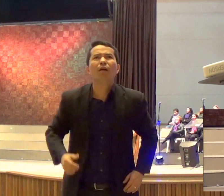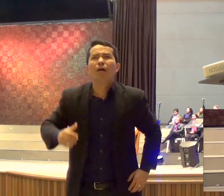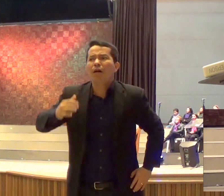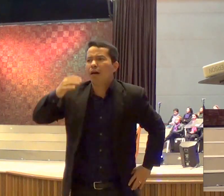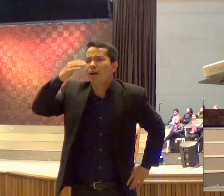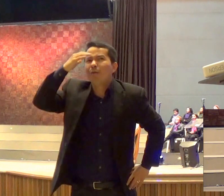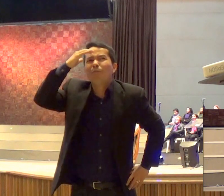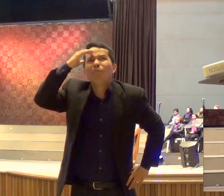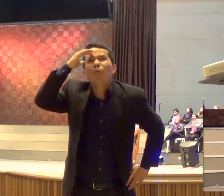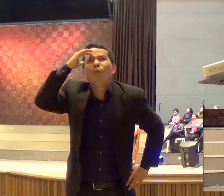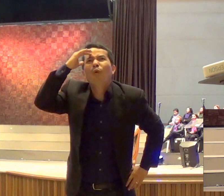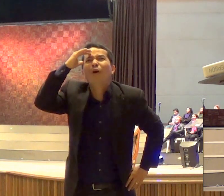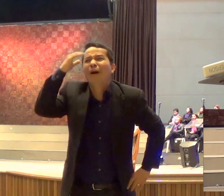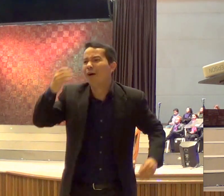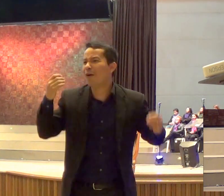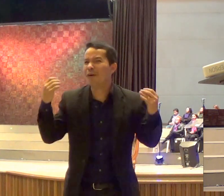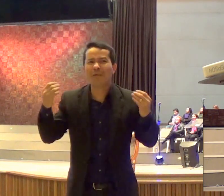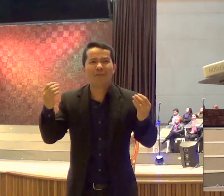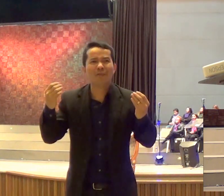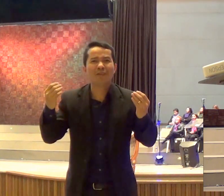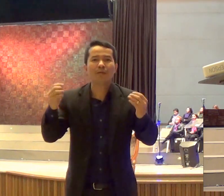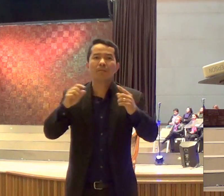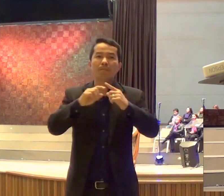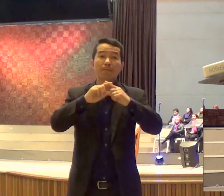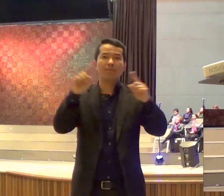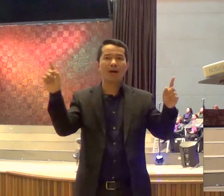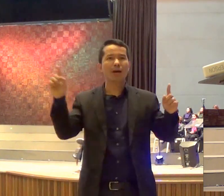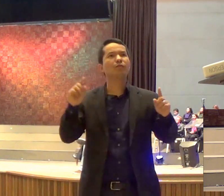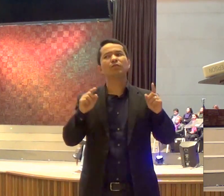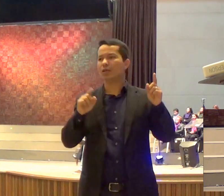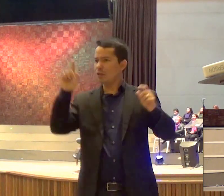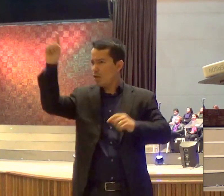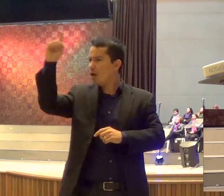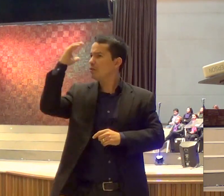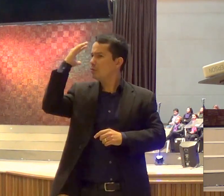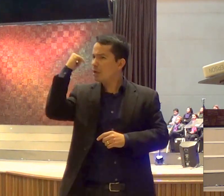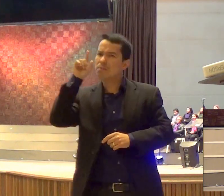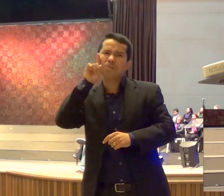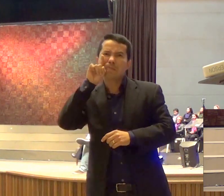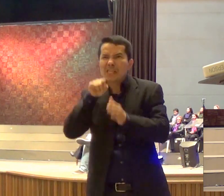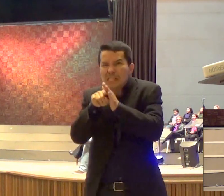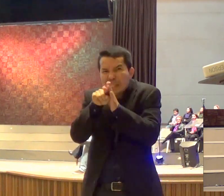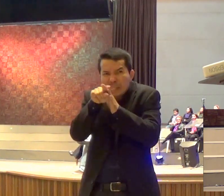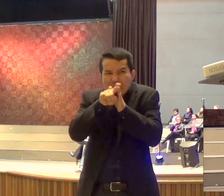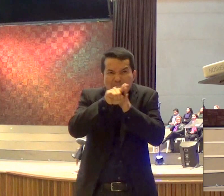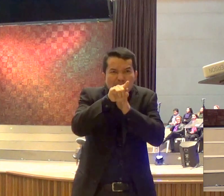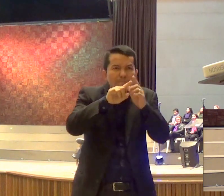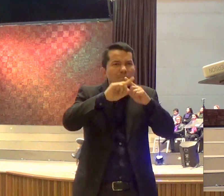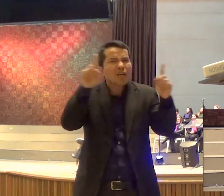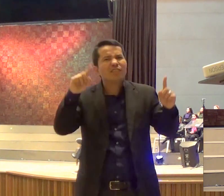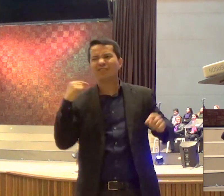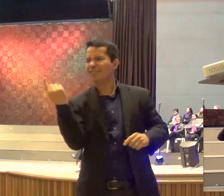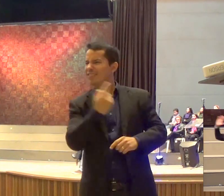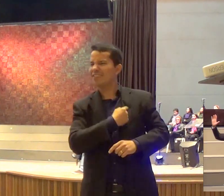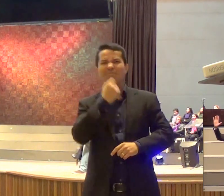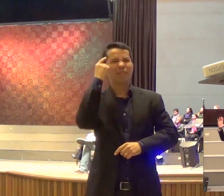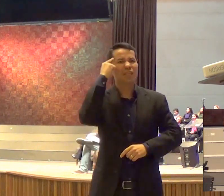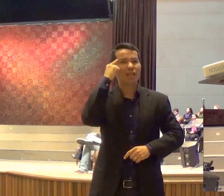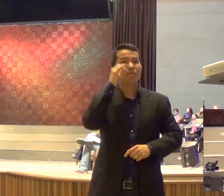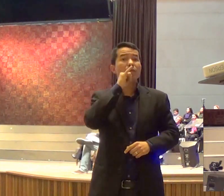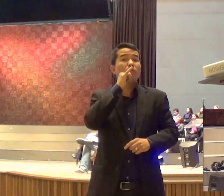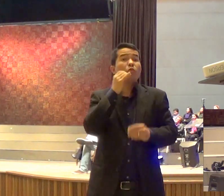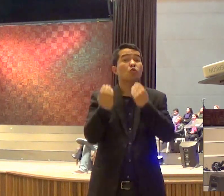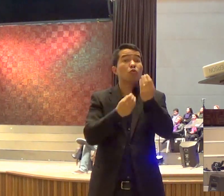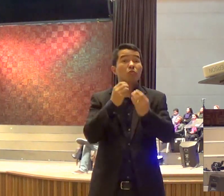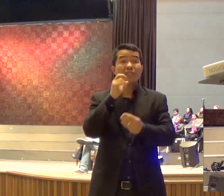nós de antemão soubéssemos quando como as coisas vão acontecer os estragos que vão causar mas Sobretudo o